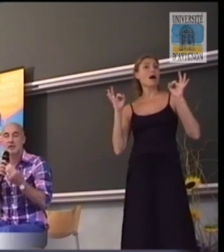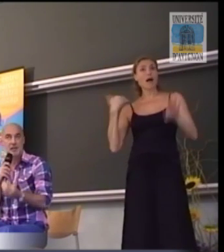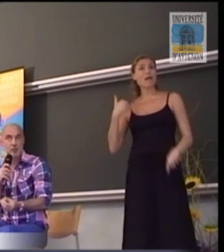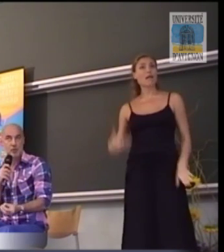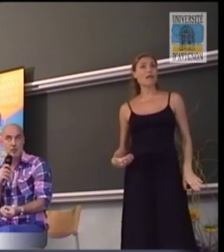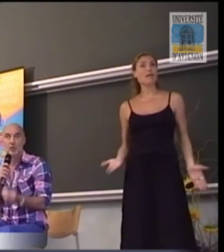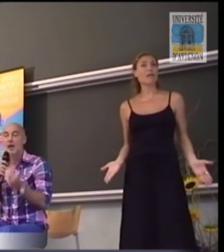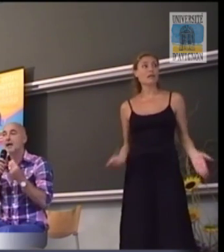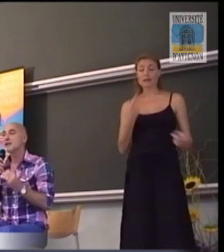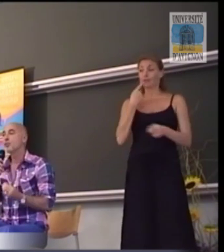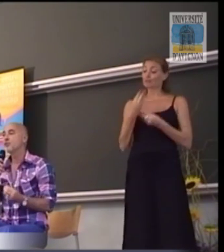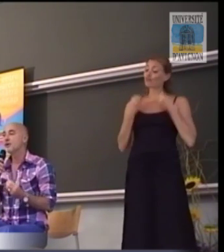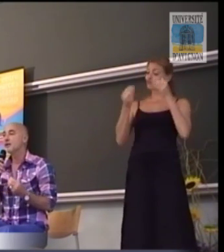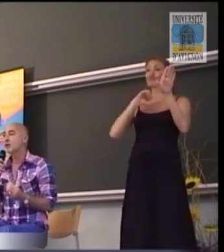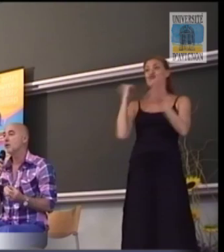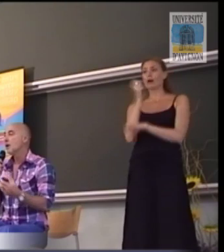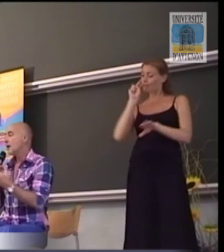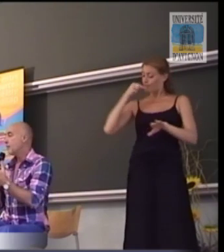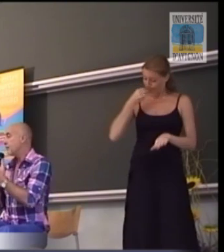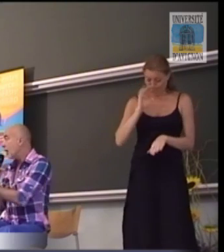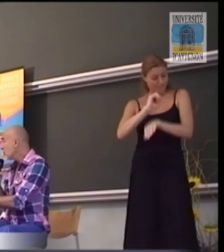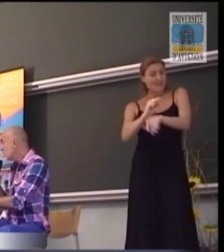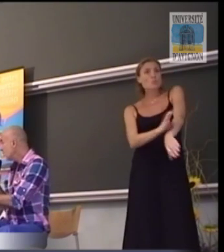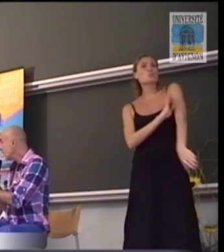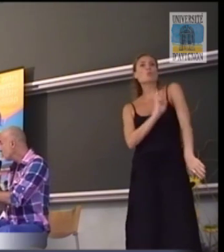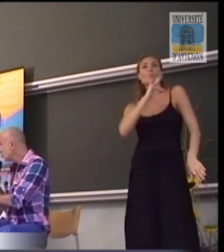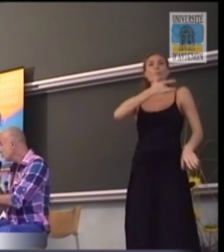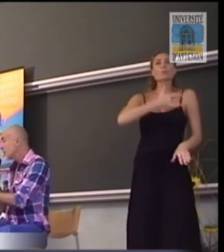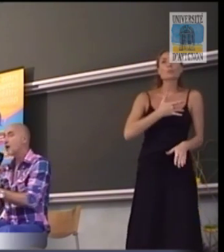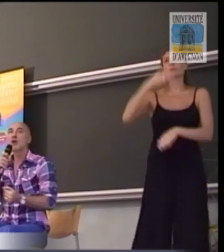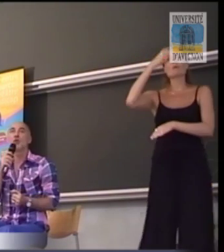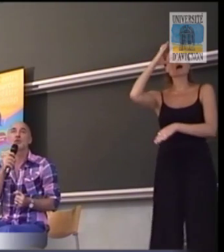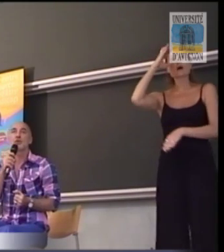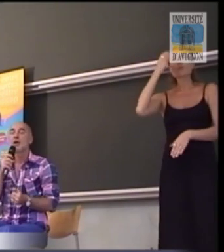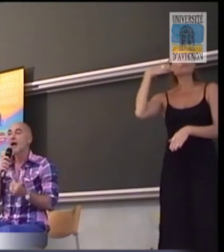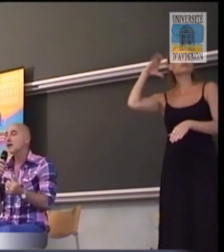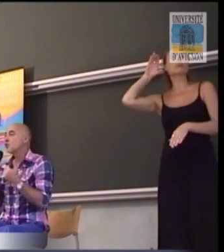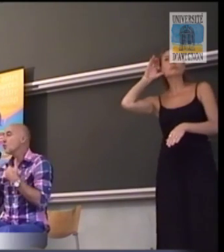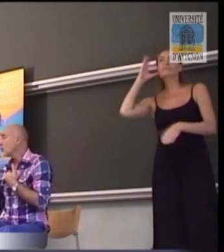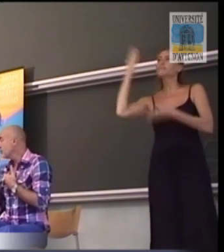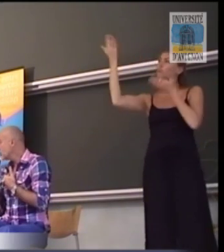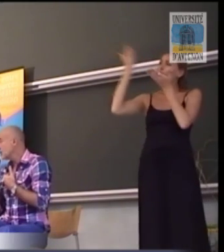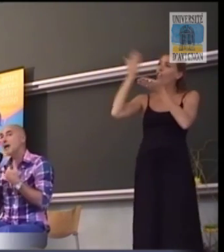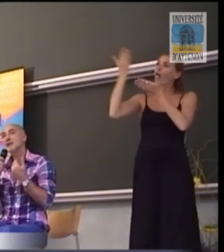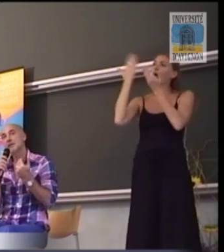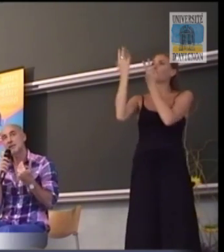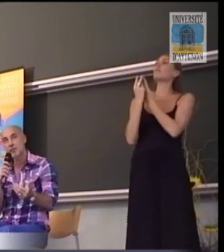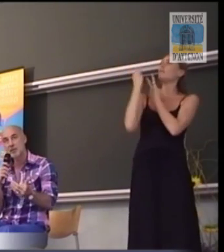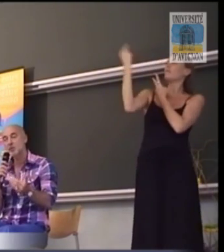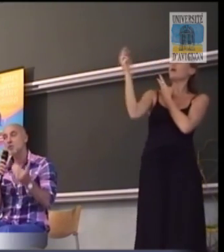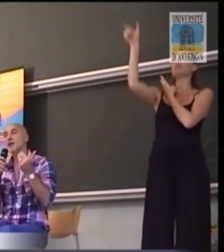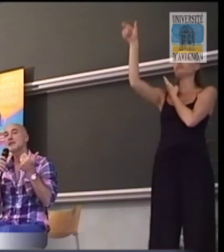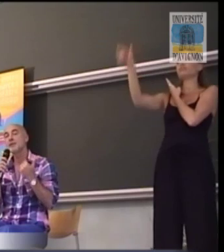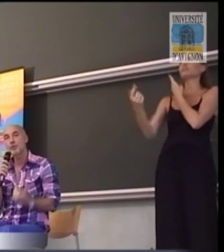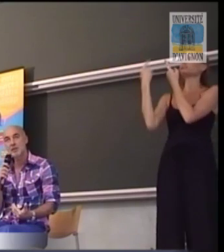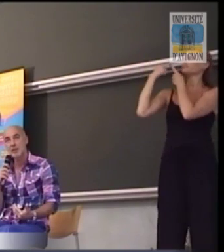dans ses émotions, à s'éprouver dans la parole et l'écoute avec l'autre, à se confronter à ses